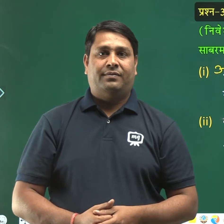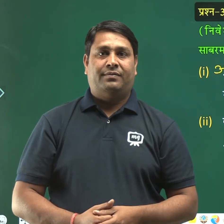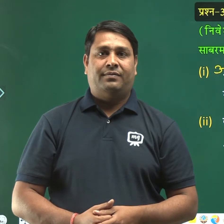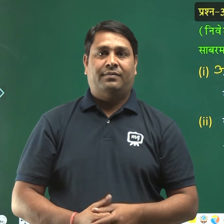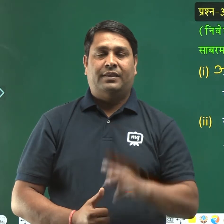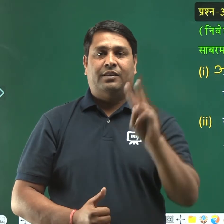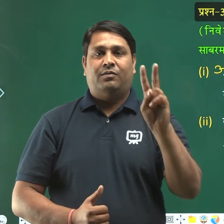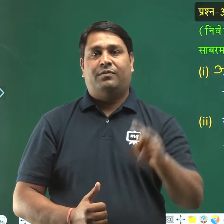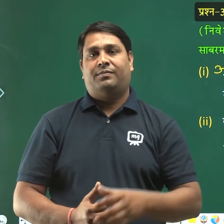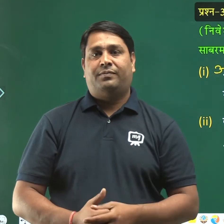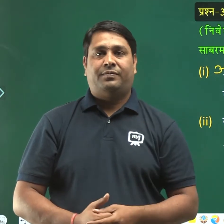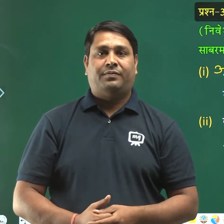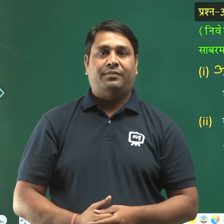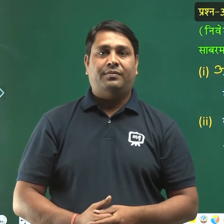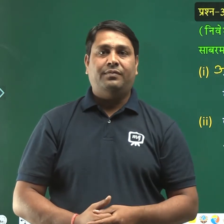दो,